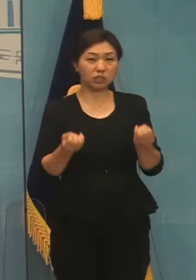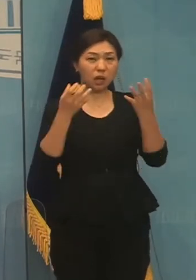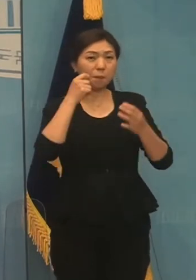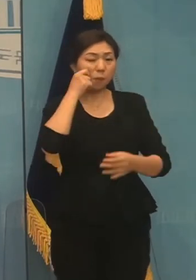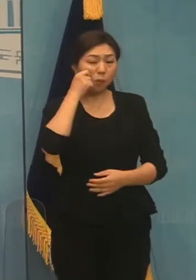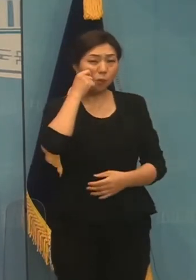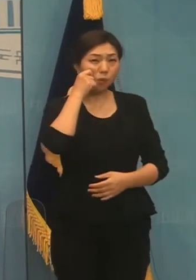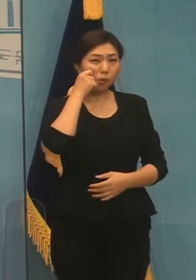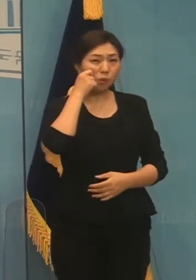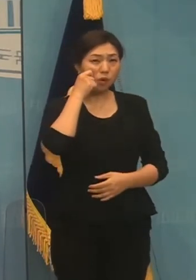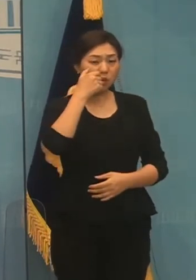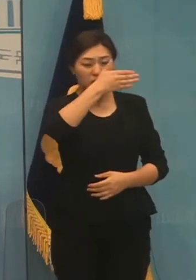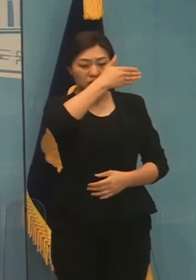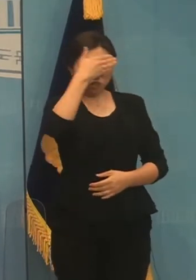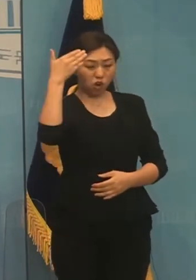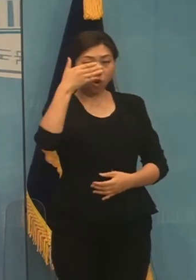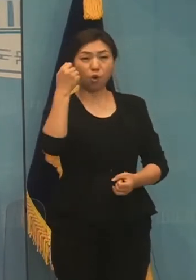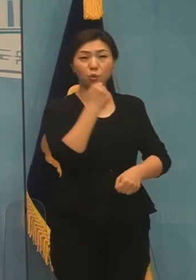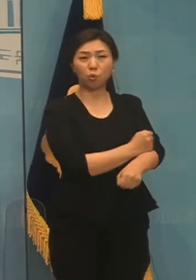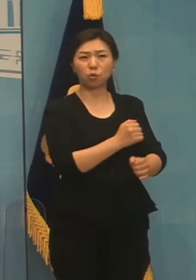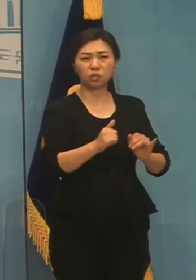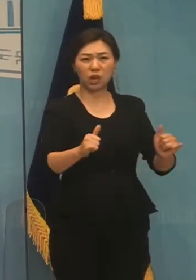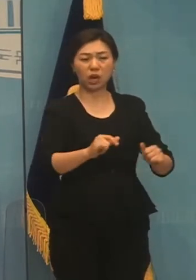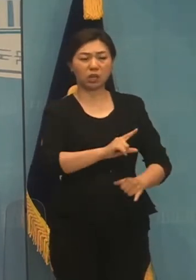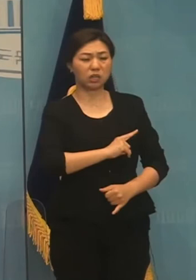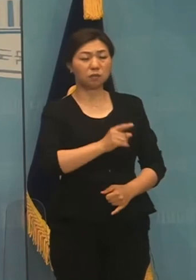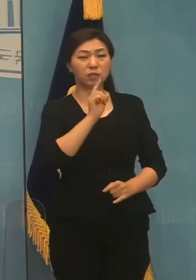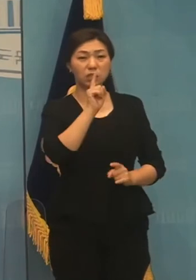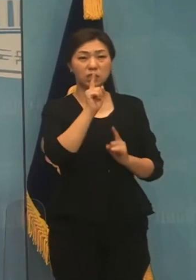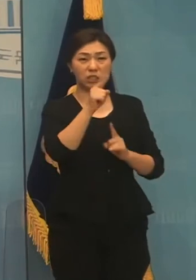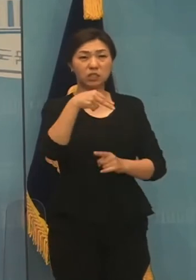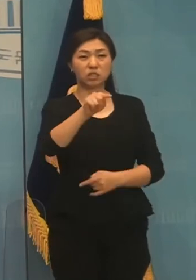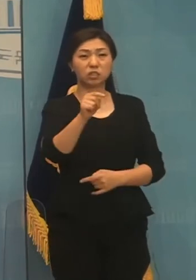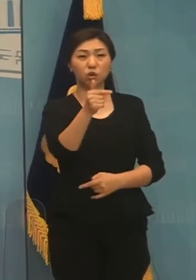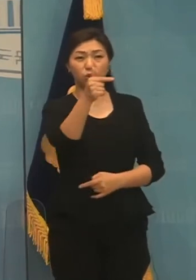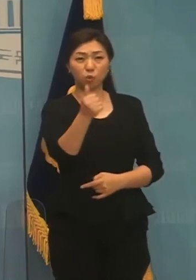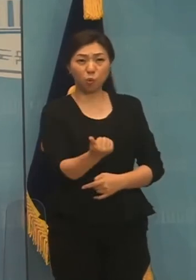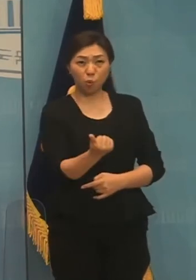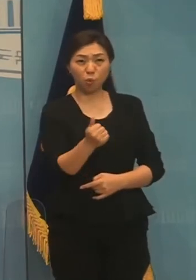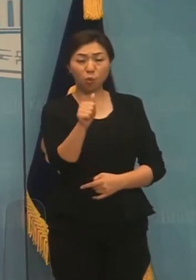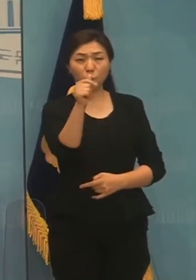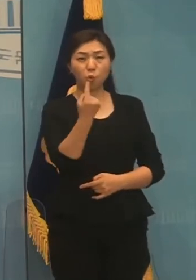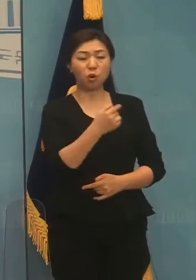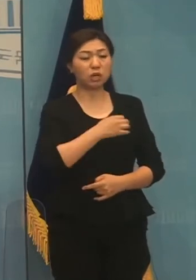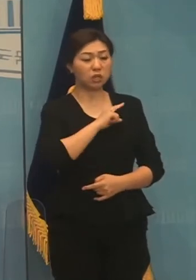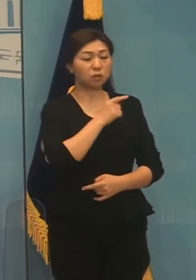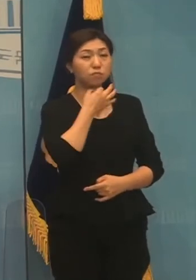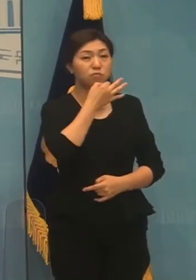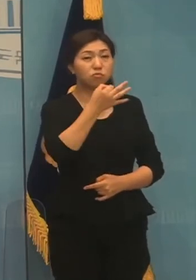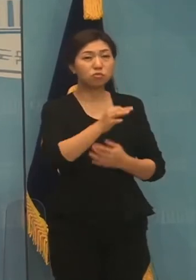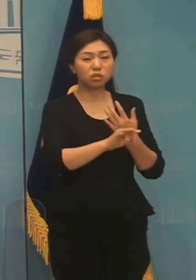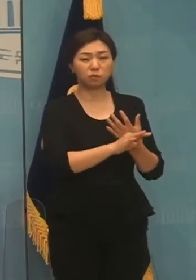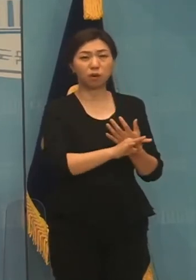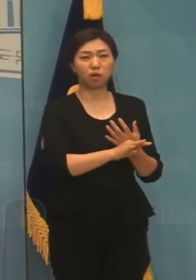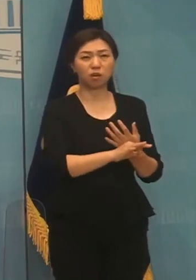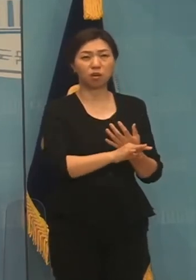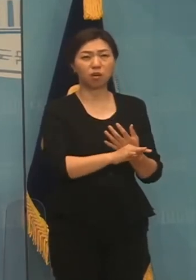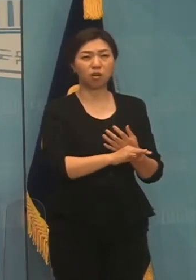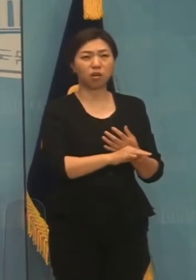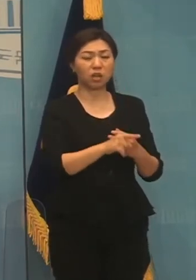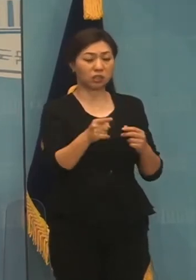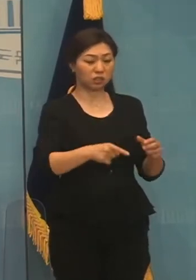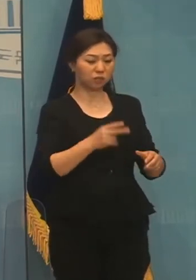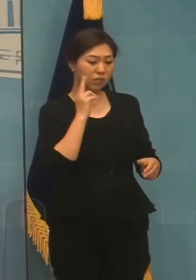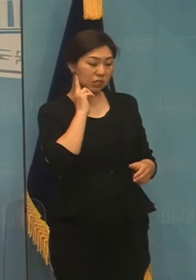이름을 부르고자 했다면 중대재해를 막기 위한 법, 제도 등 실효적인 특단의